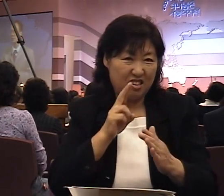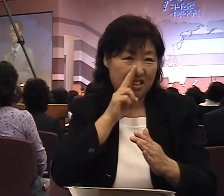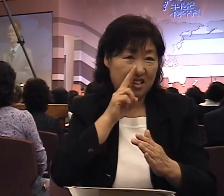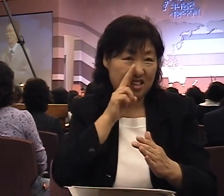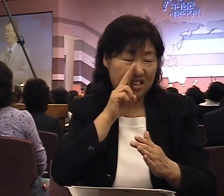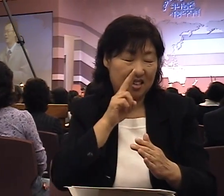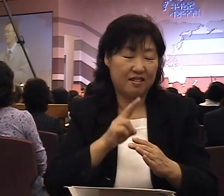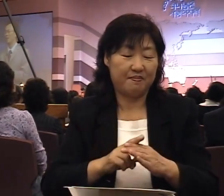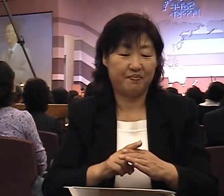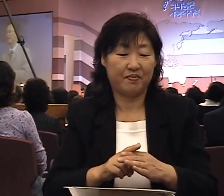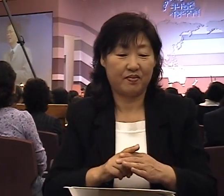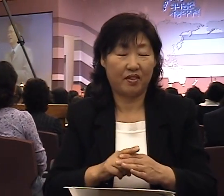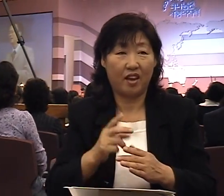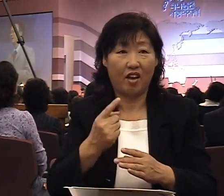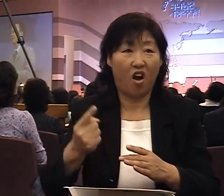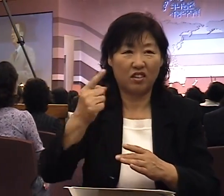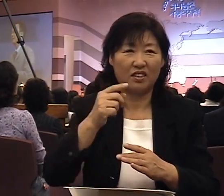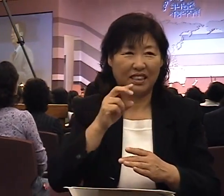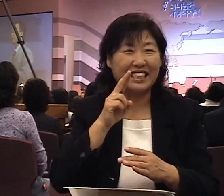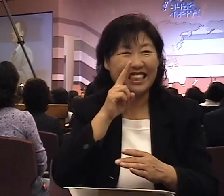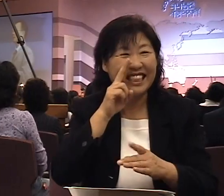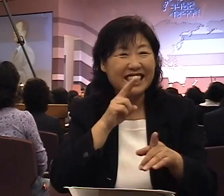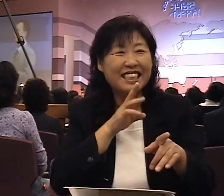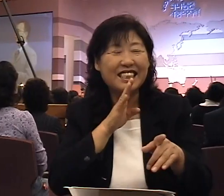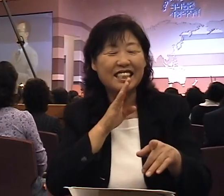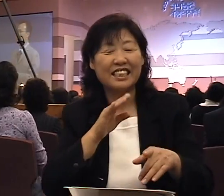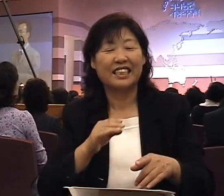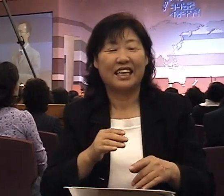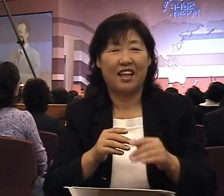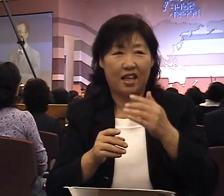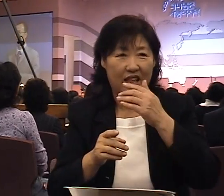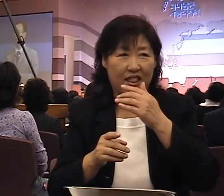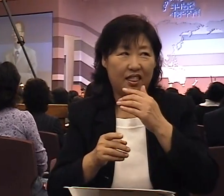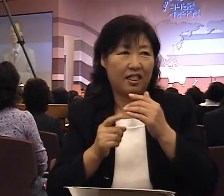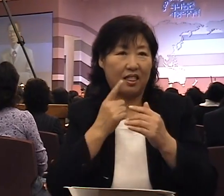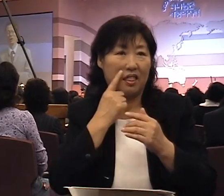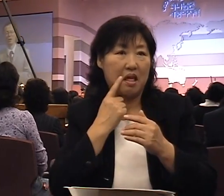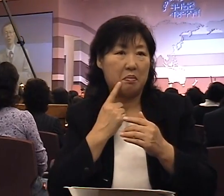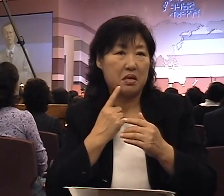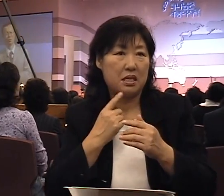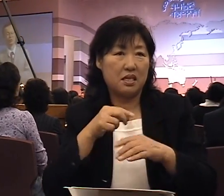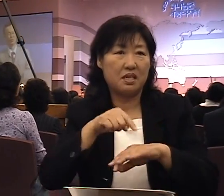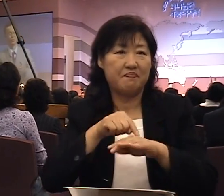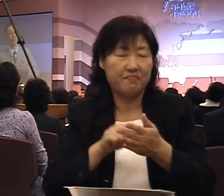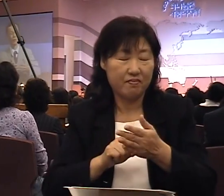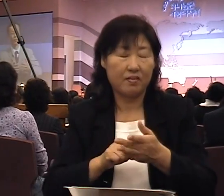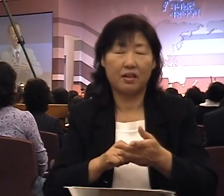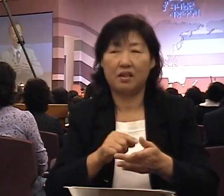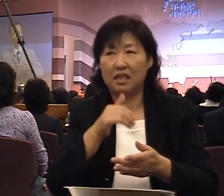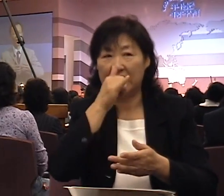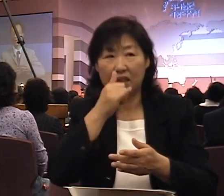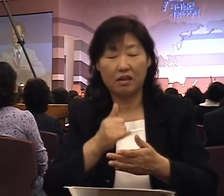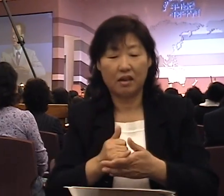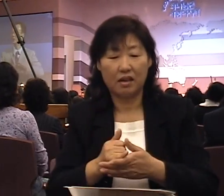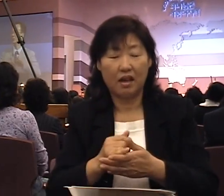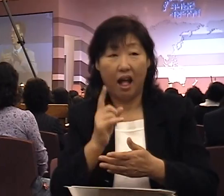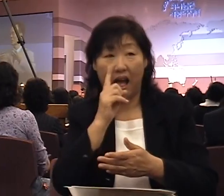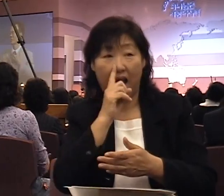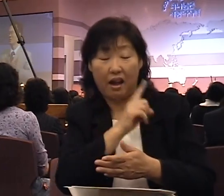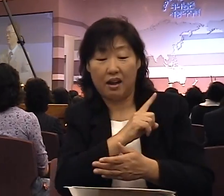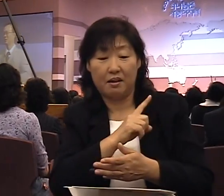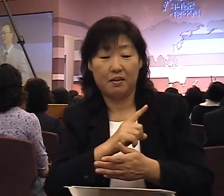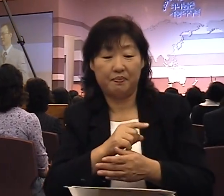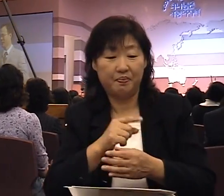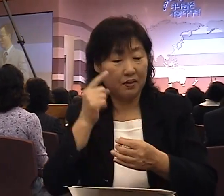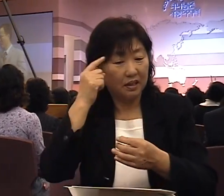경우에도 질투와 그들의 그 탐심이 그들로 하여금 그 악한 그